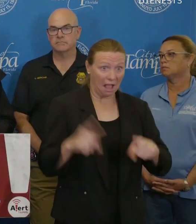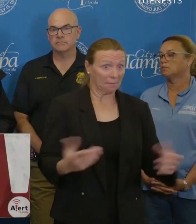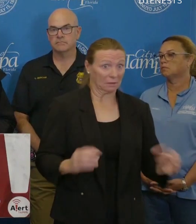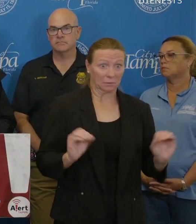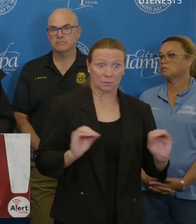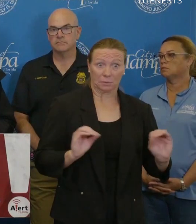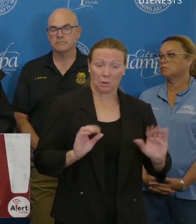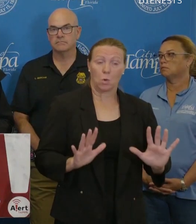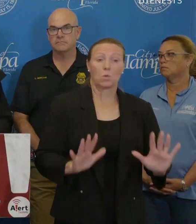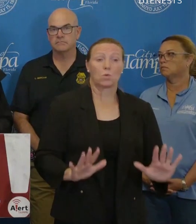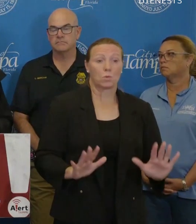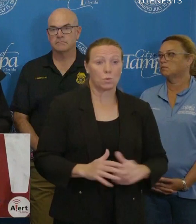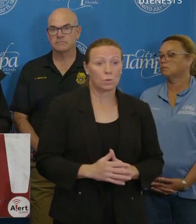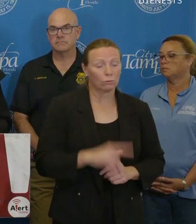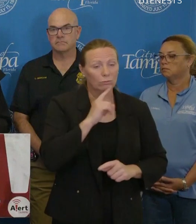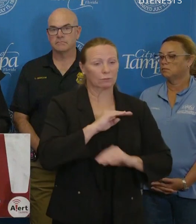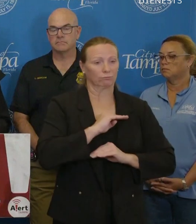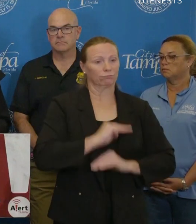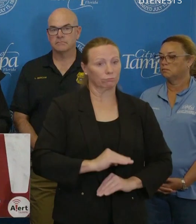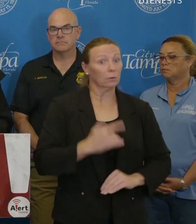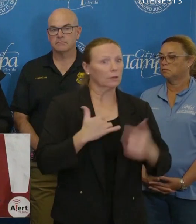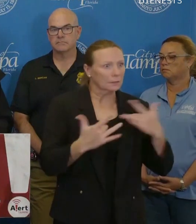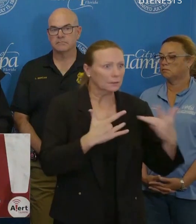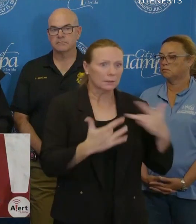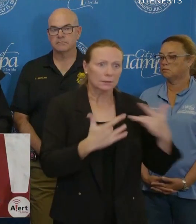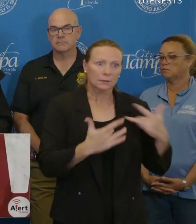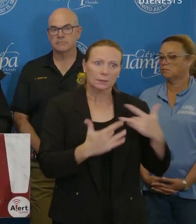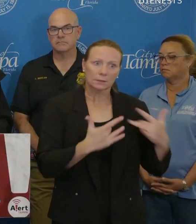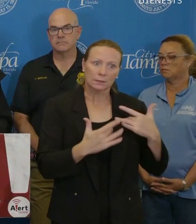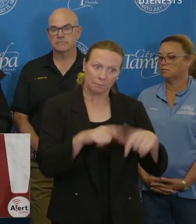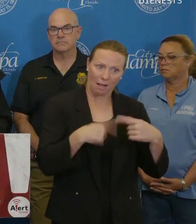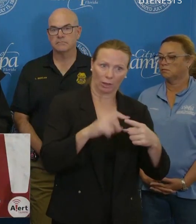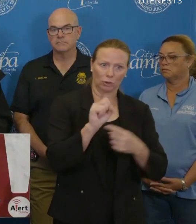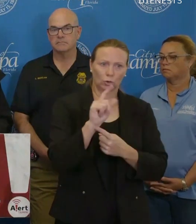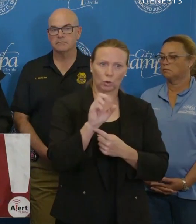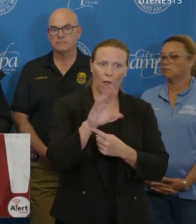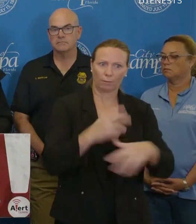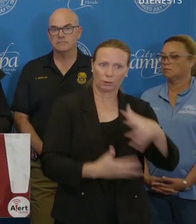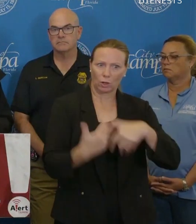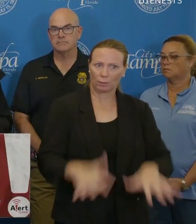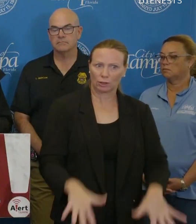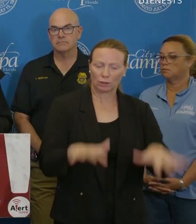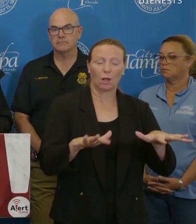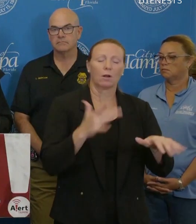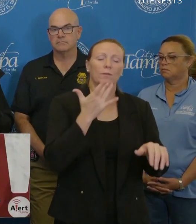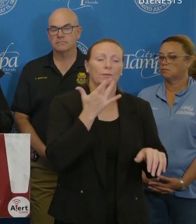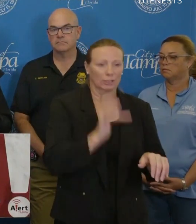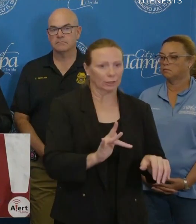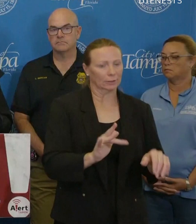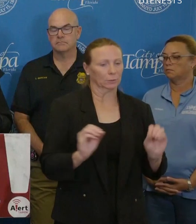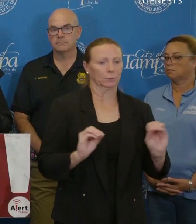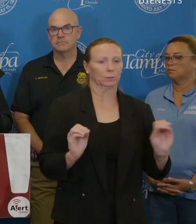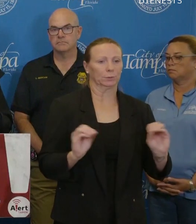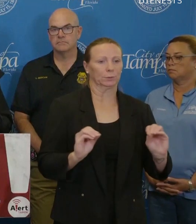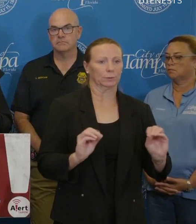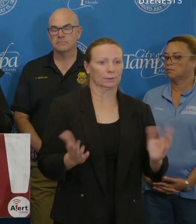spēks tiešām bija tas, par ko mēs bijām ļoti noraizējušies, bet par laimi tā bija vājāka, taču vēl nekas nav beidzies. Daudz viet